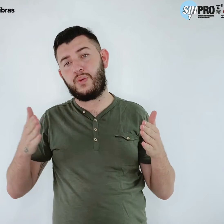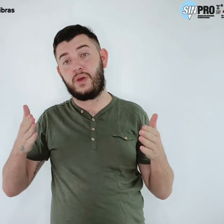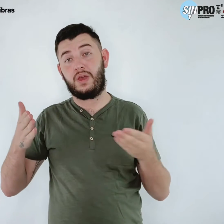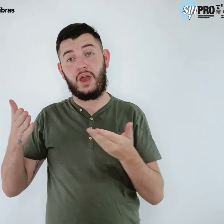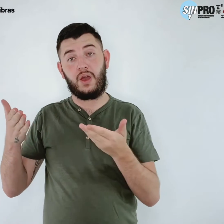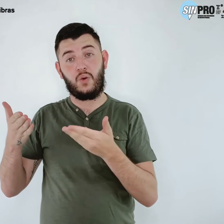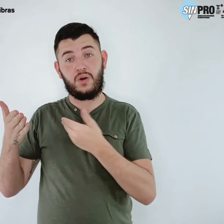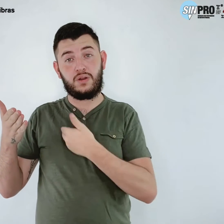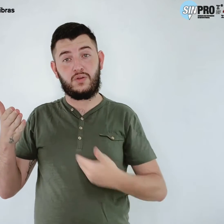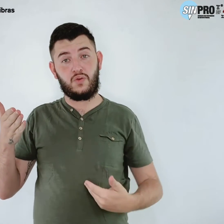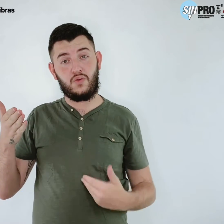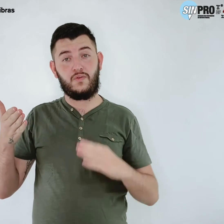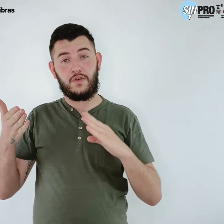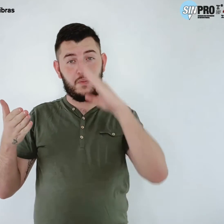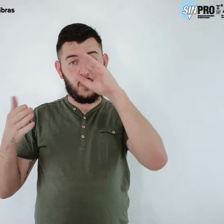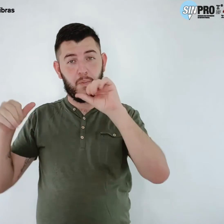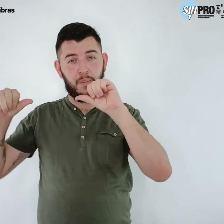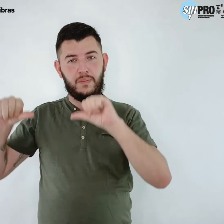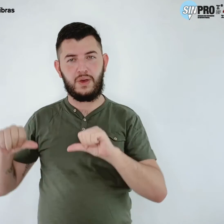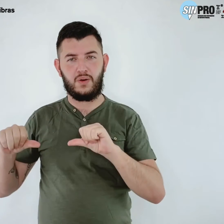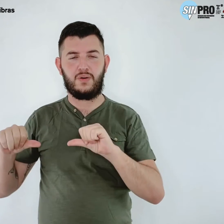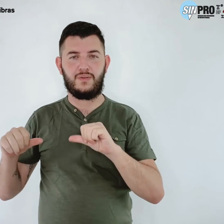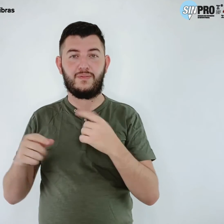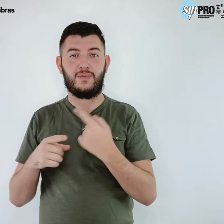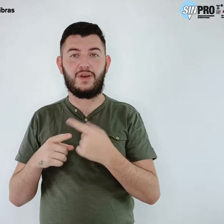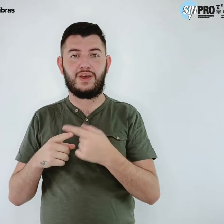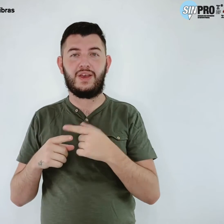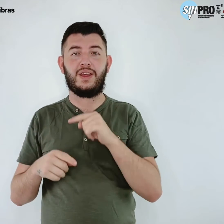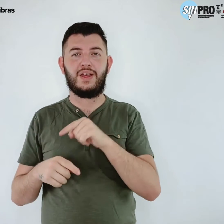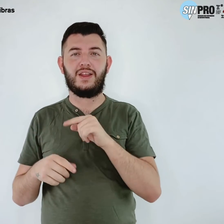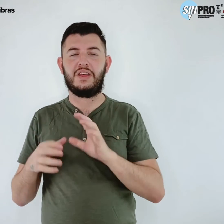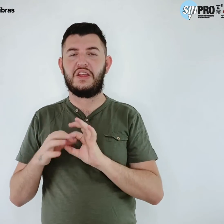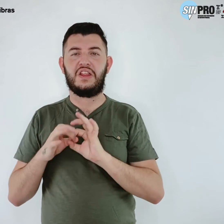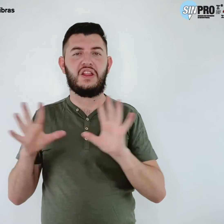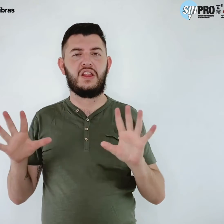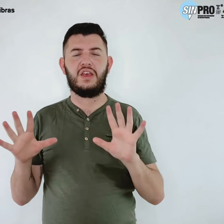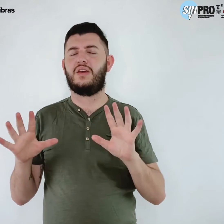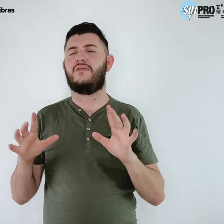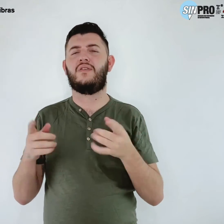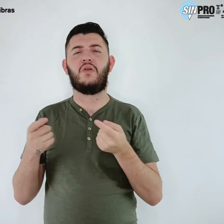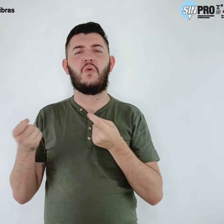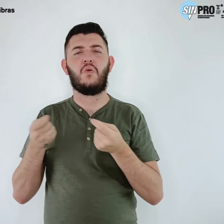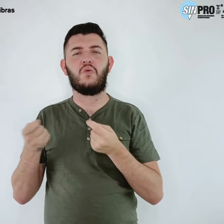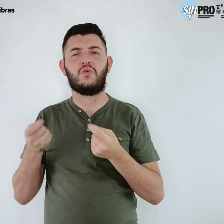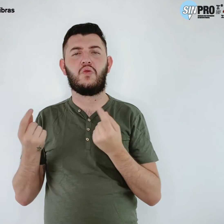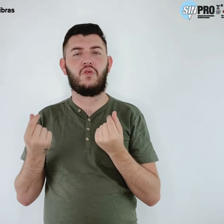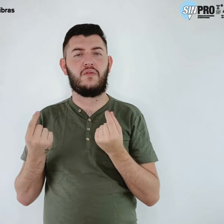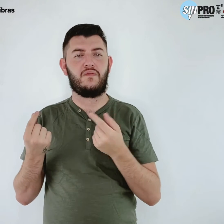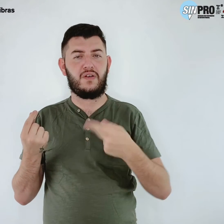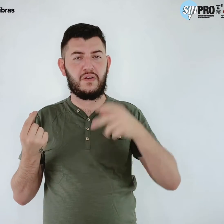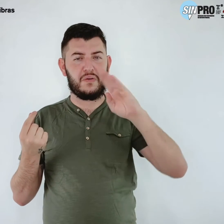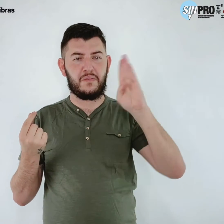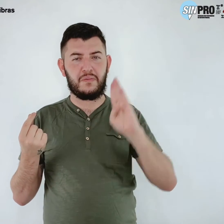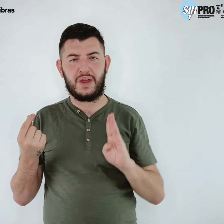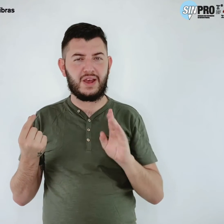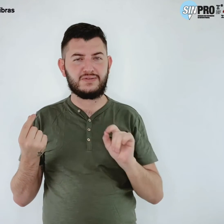Bolsonaro. O governo federal abriu mão de uma política pública de controle de preços de alimentos no país e extinguiu